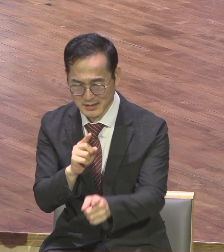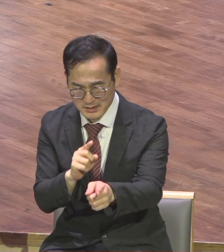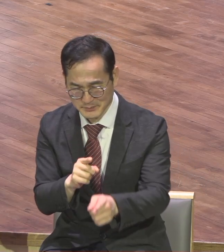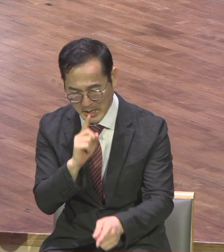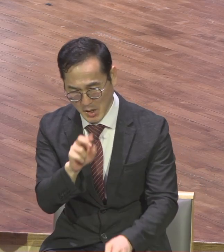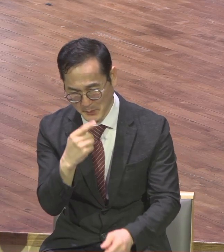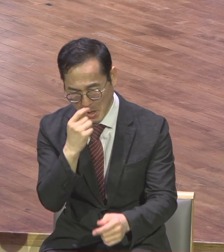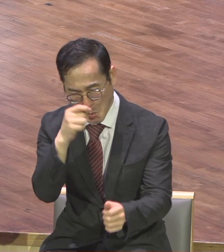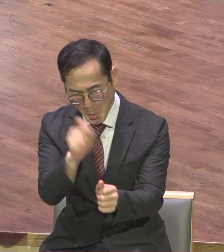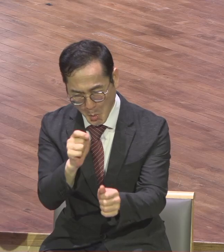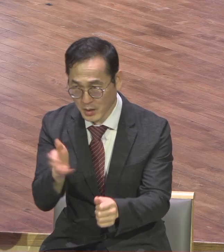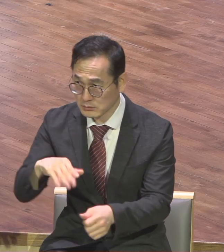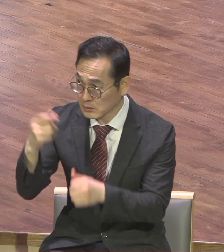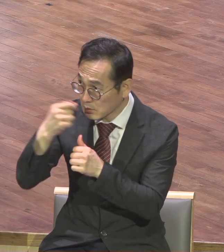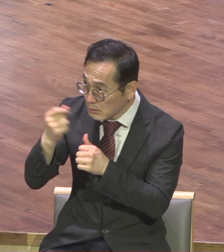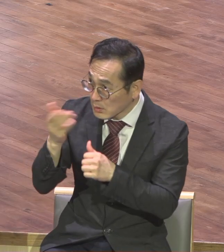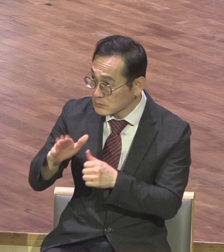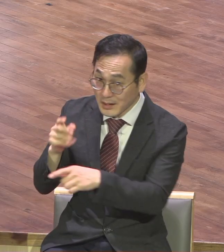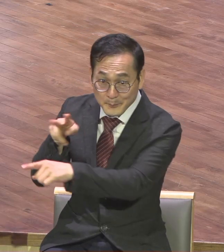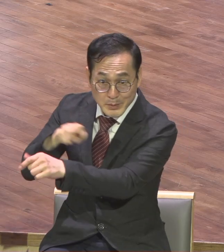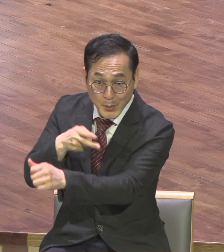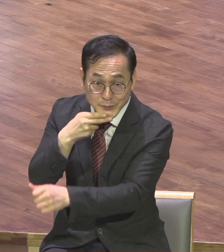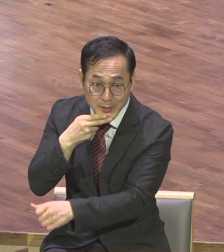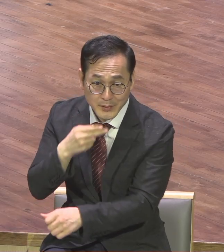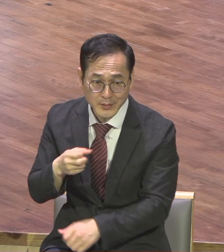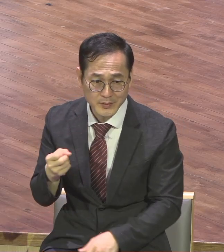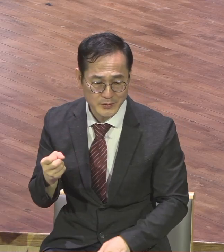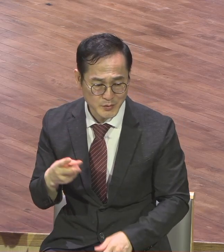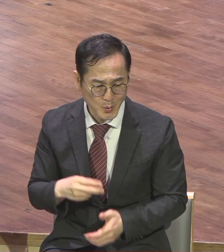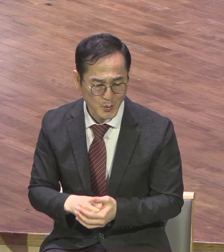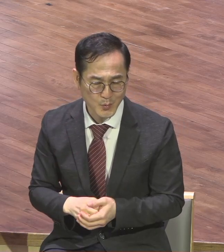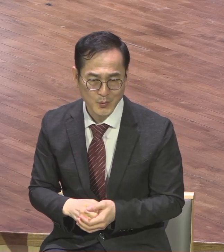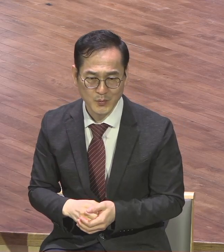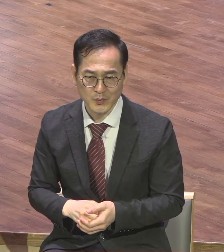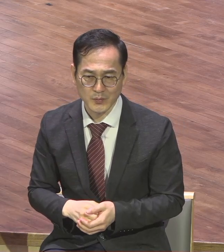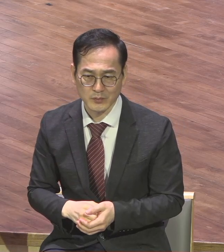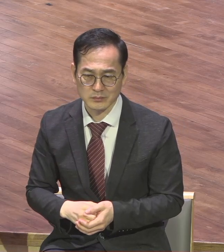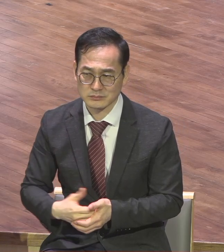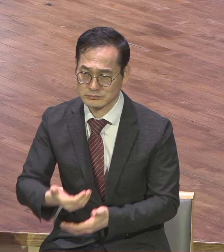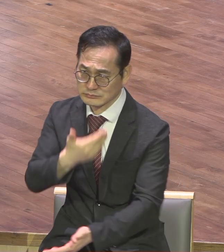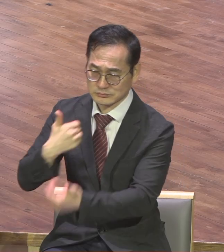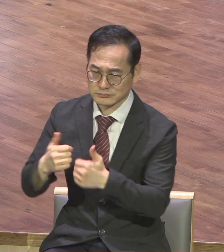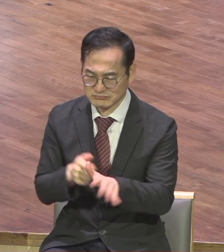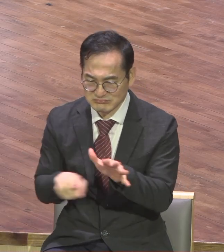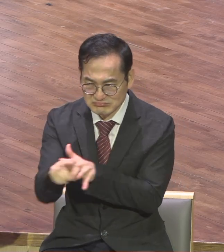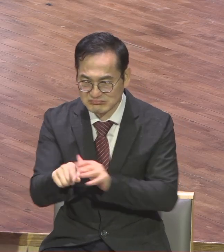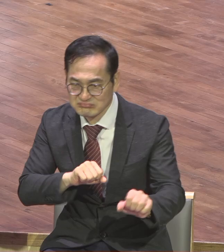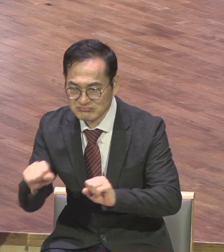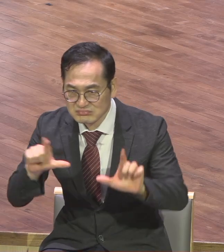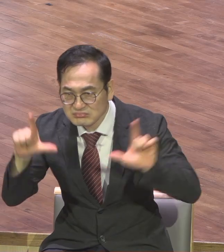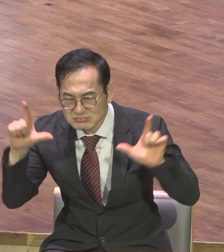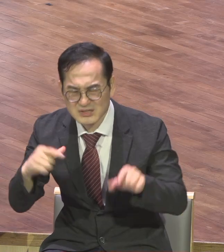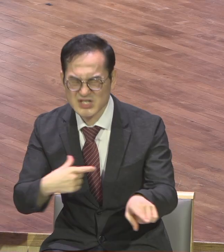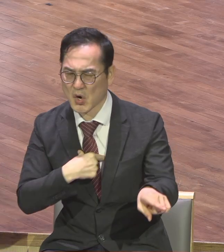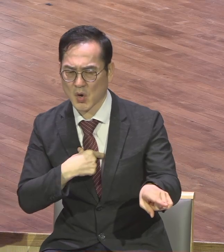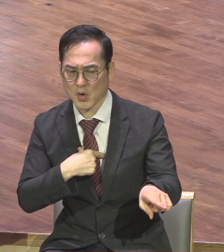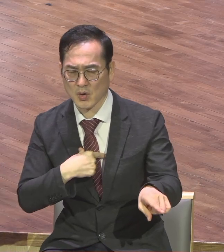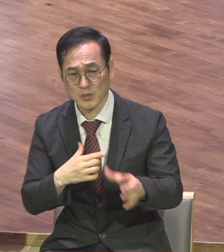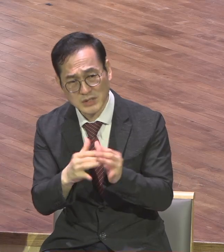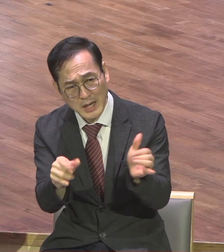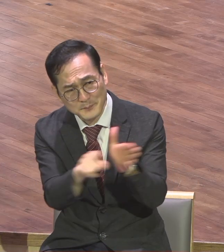않다. 아부 떠는 거 싫어한다. 나대는 사람 싫어한다. 사람 잘 안